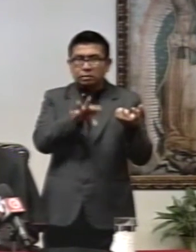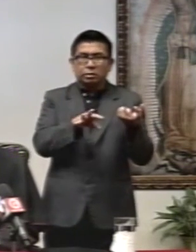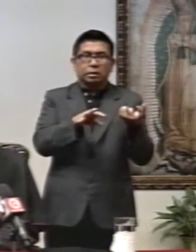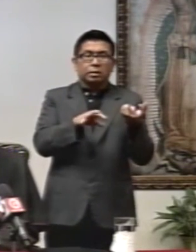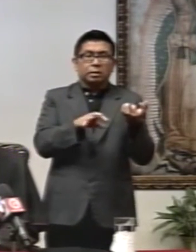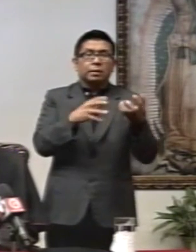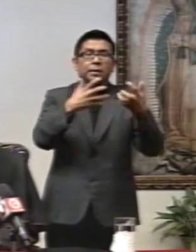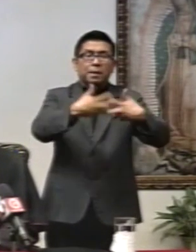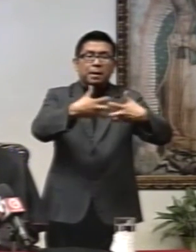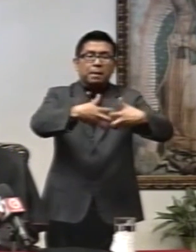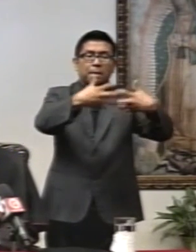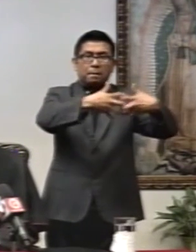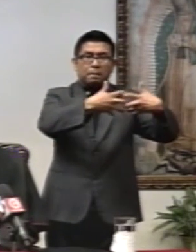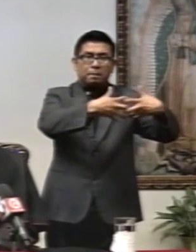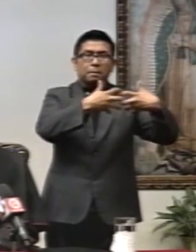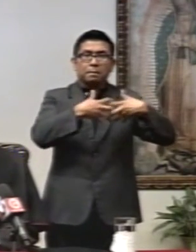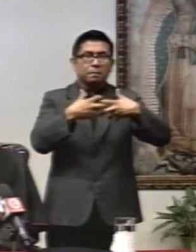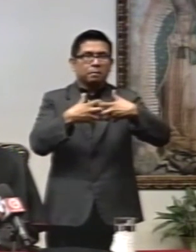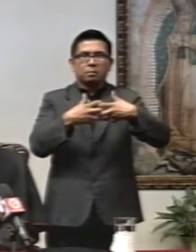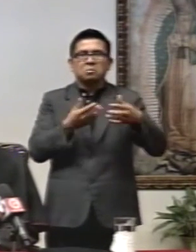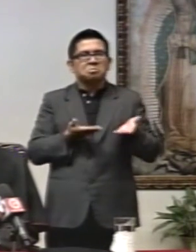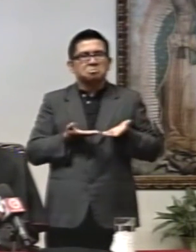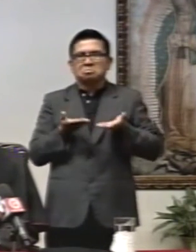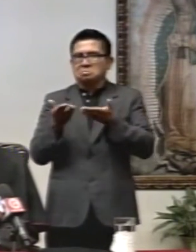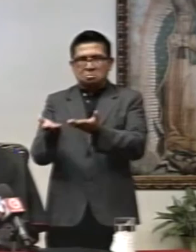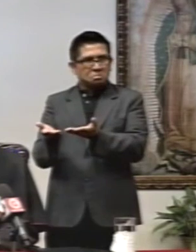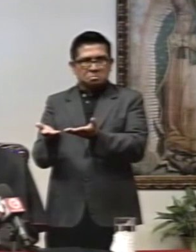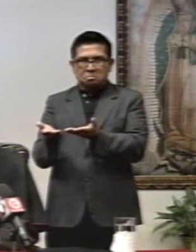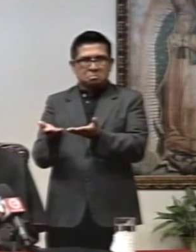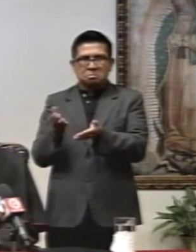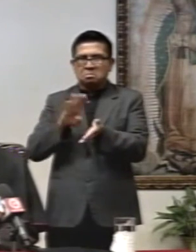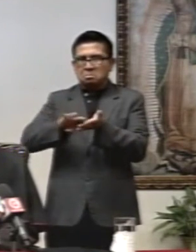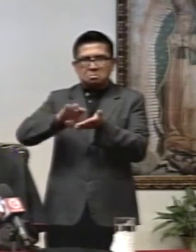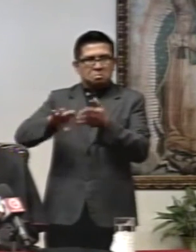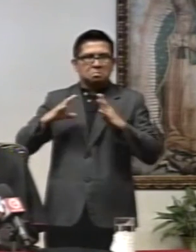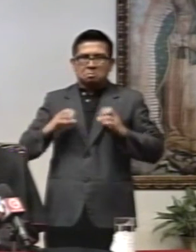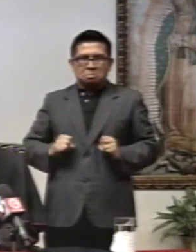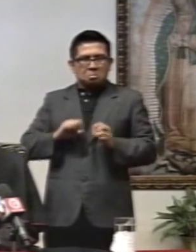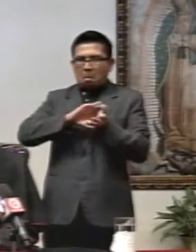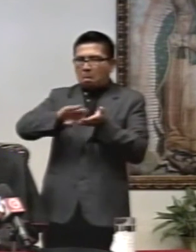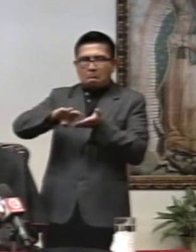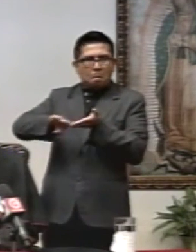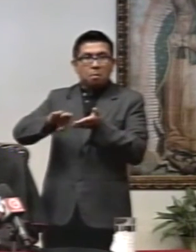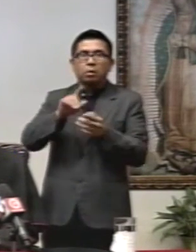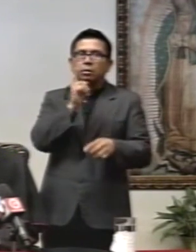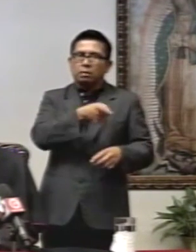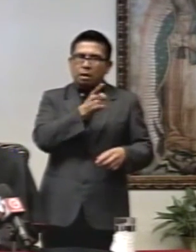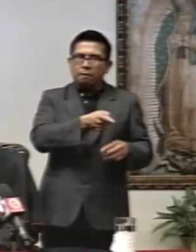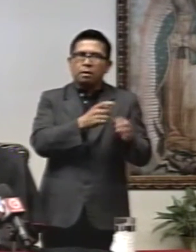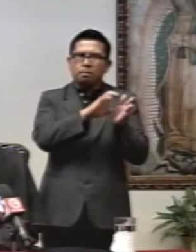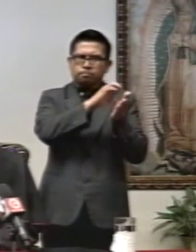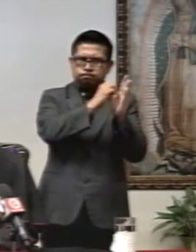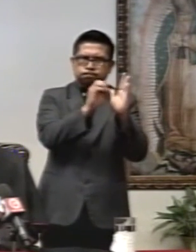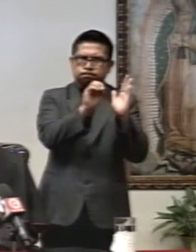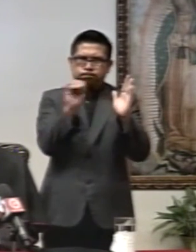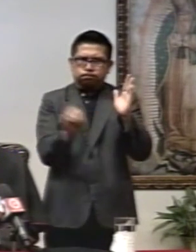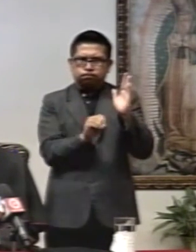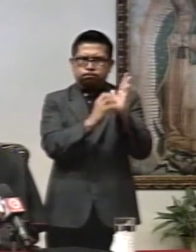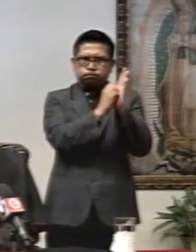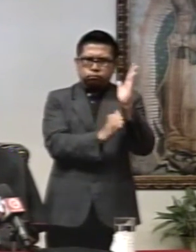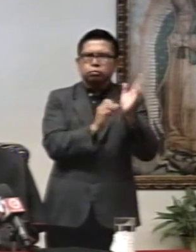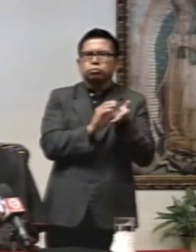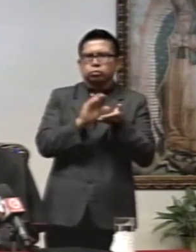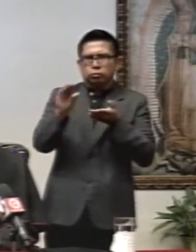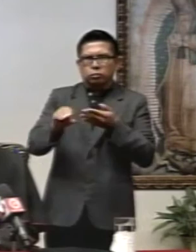las empresas no entregan a la nación lo que deberían entregar, que